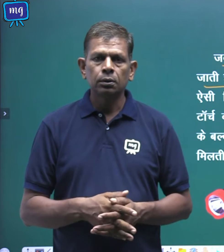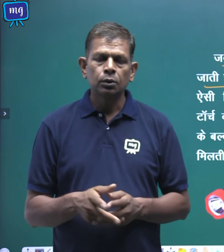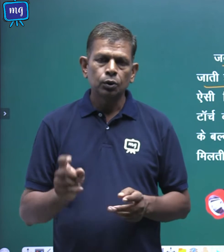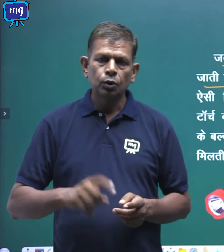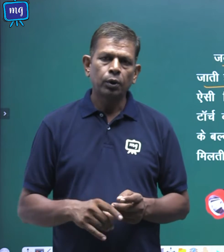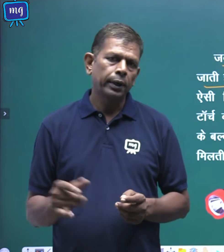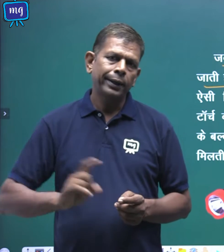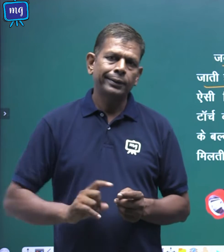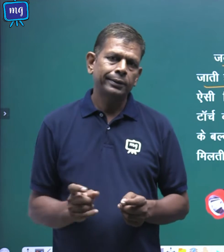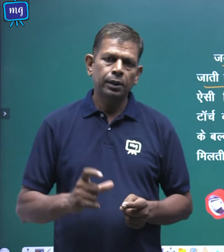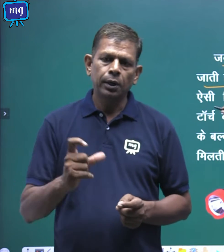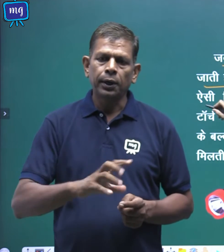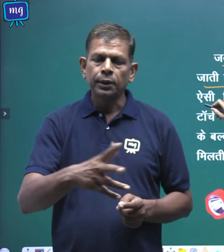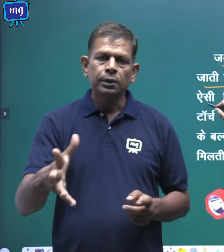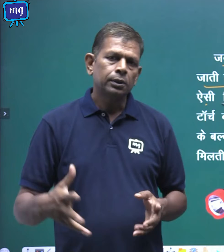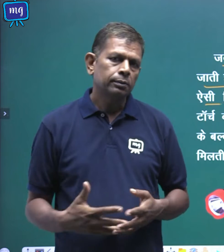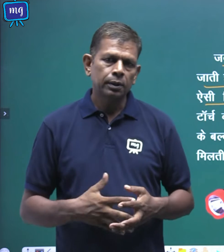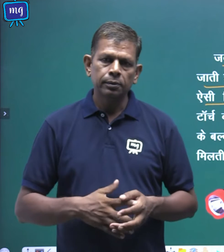तो ऐसी स्थिति में